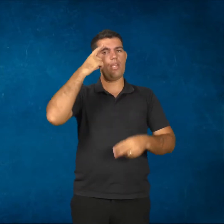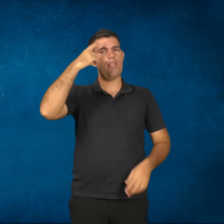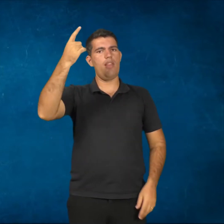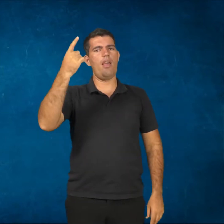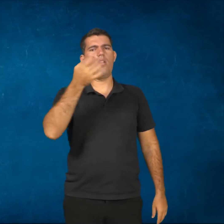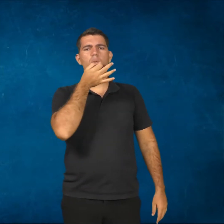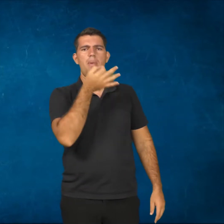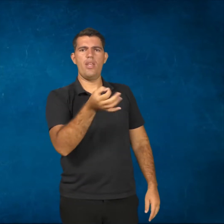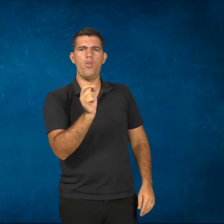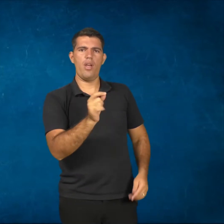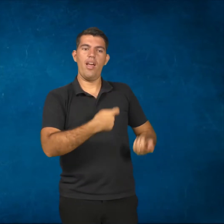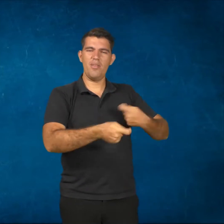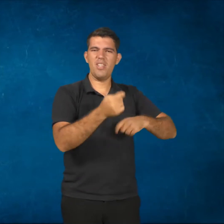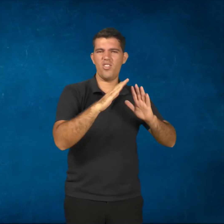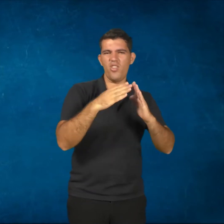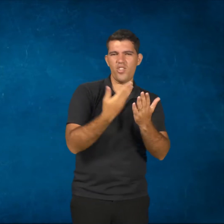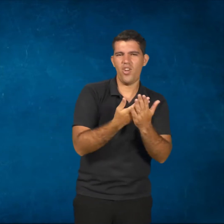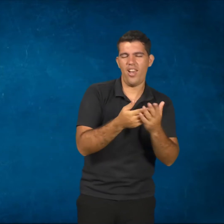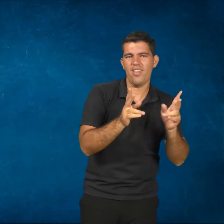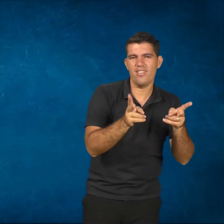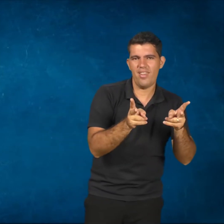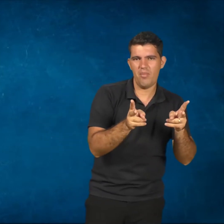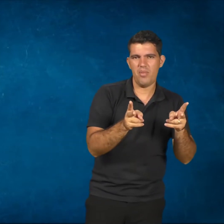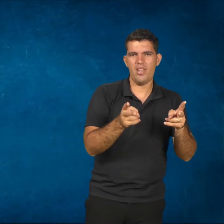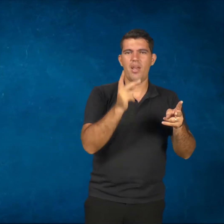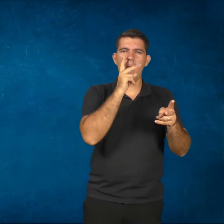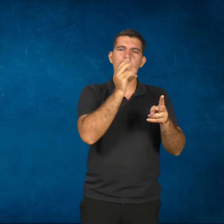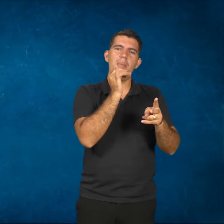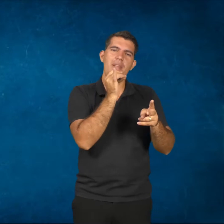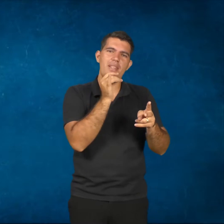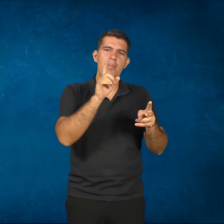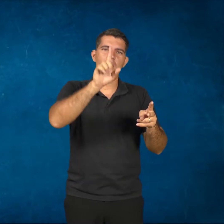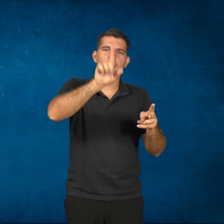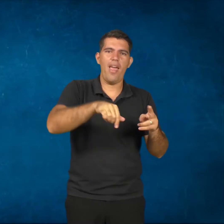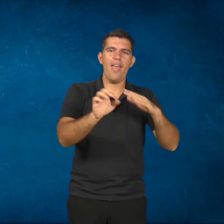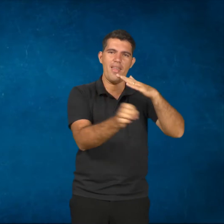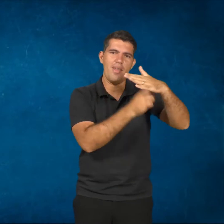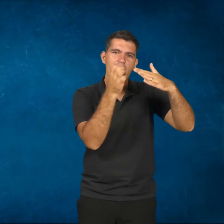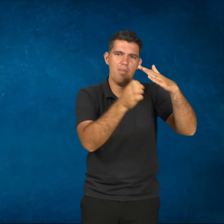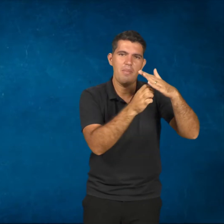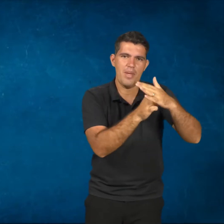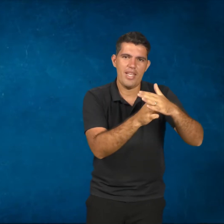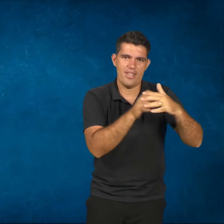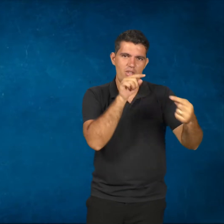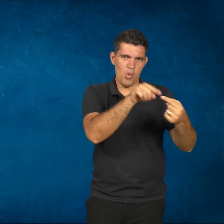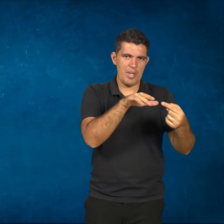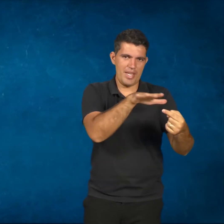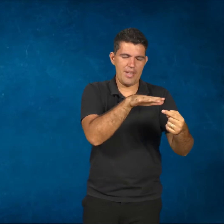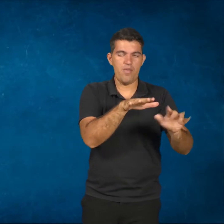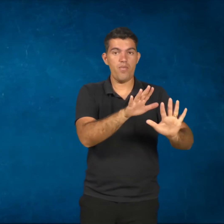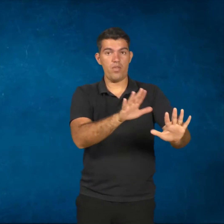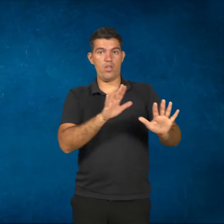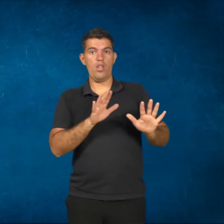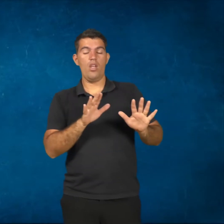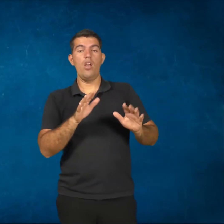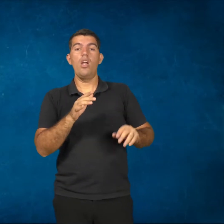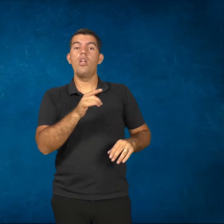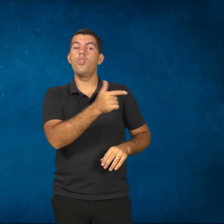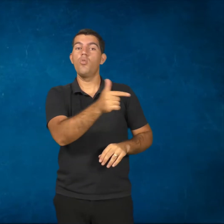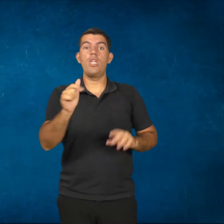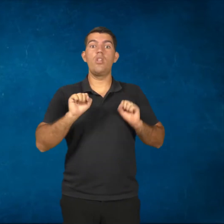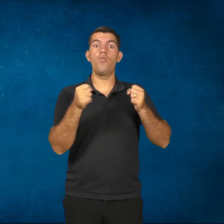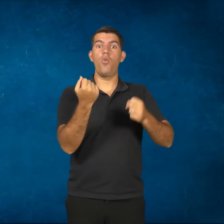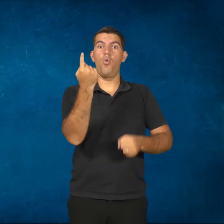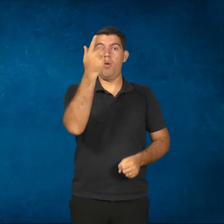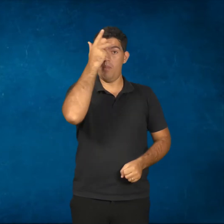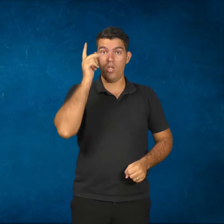ou quando nós estamos falando em administração escolar principalmente, ou como estamos falando em empreendimentos, em empresas, nesse sentido, ela não envolve o esforço de